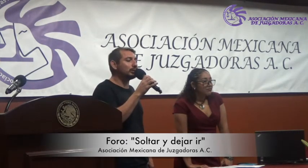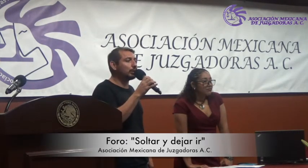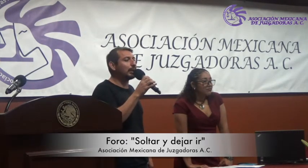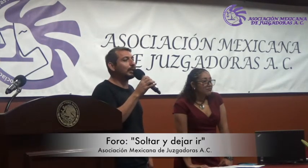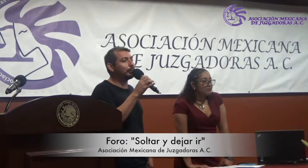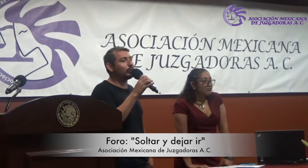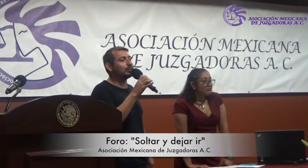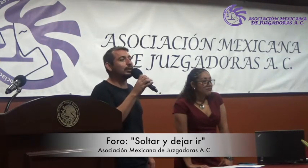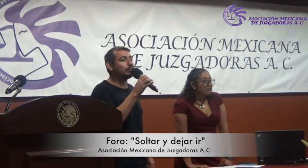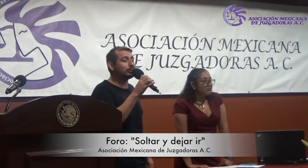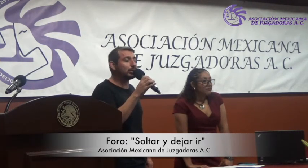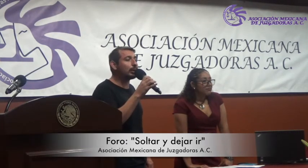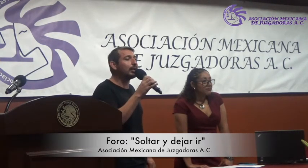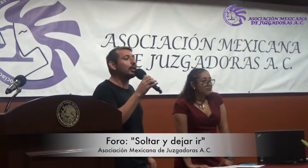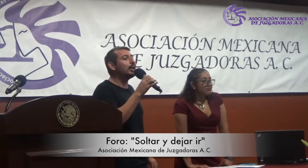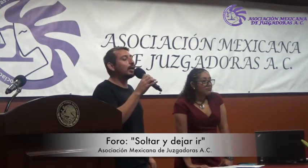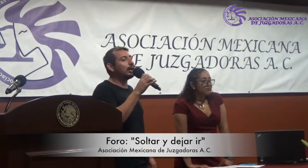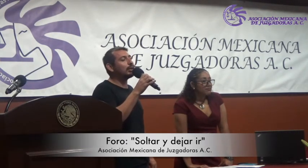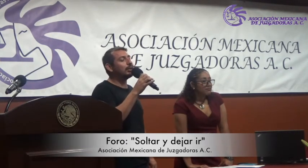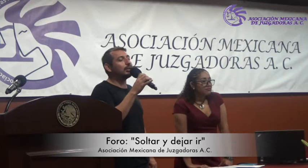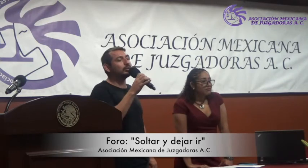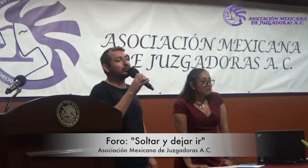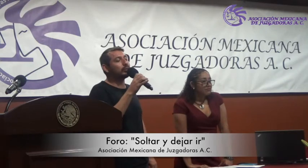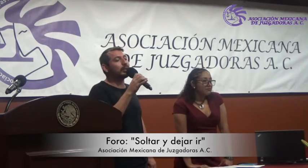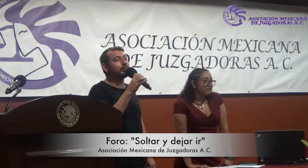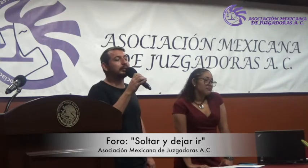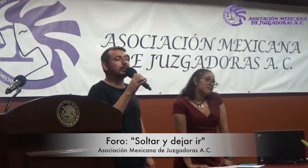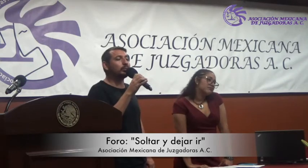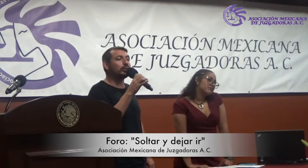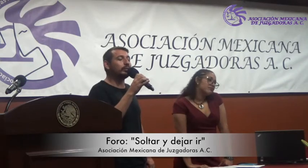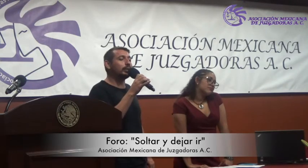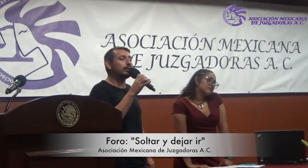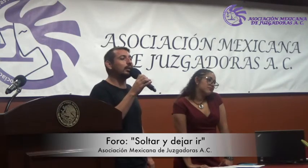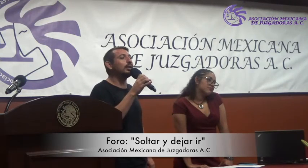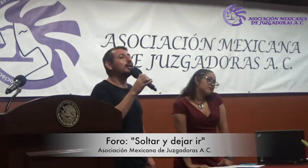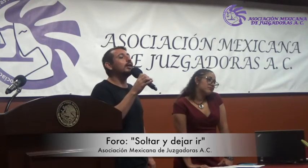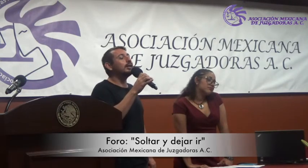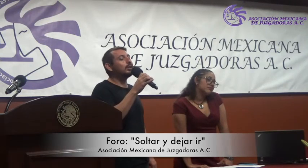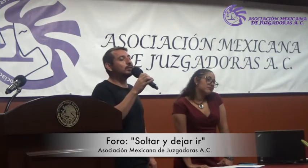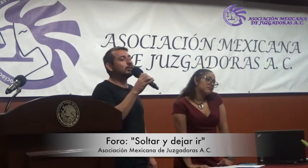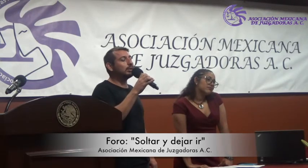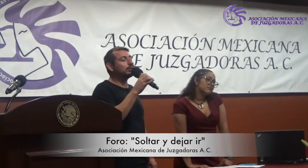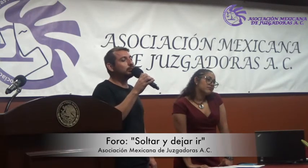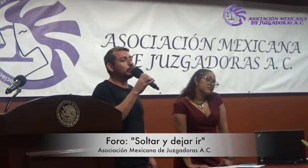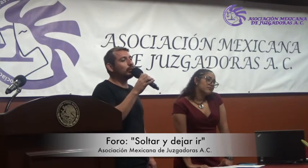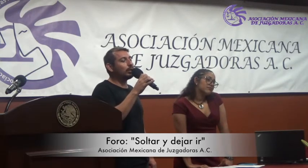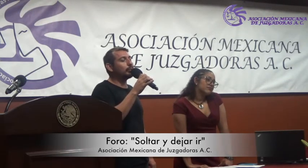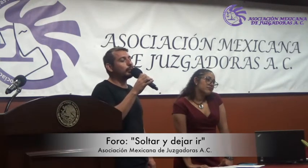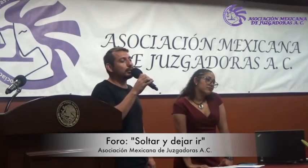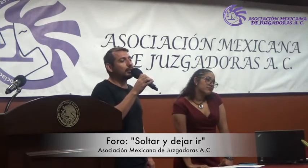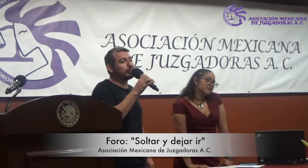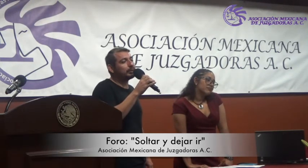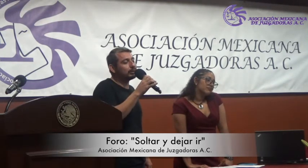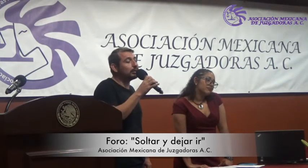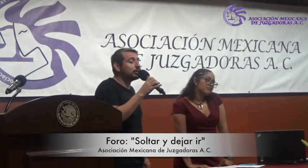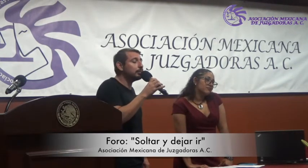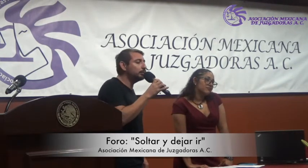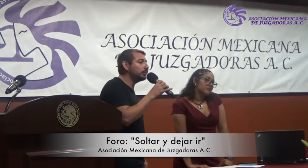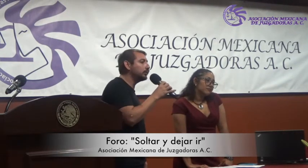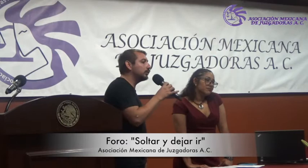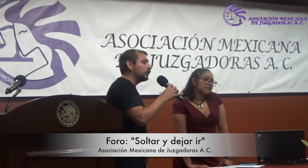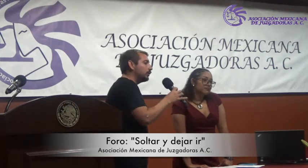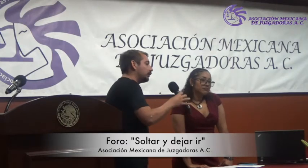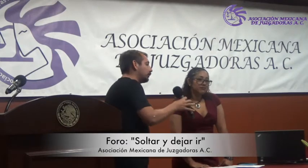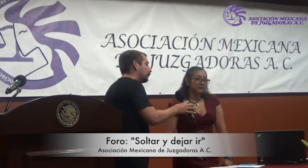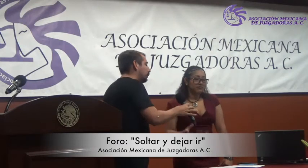pensamos igual, tampoco sentimos igual, cada quien tiene su forma de pensar muy diferente, Entonces en ese momento hay que aprovechar el pesarse en sí